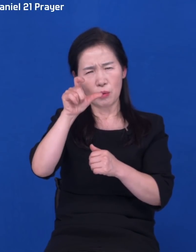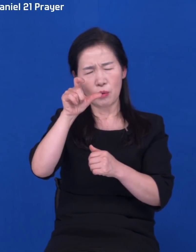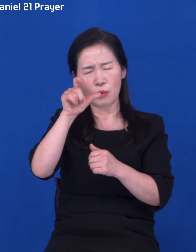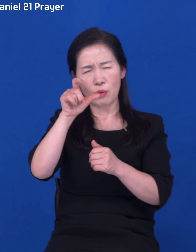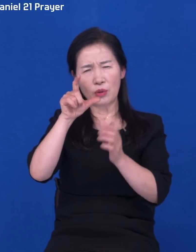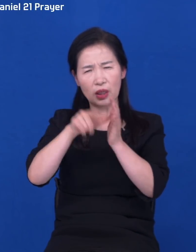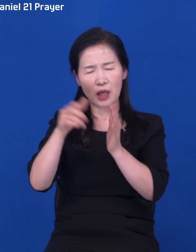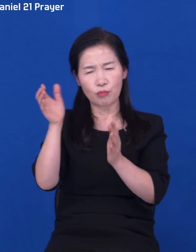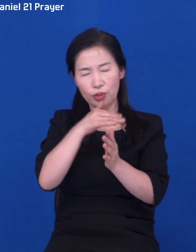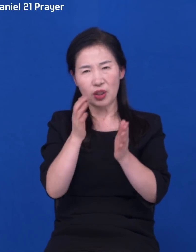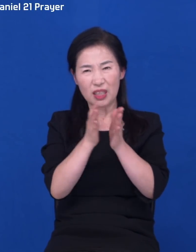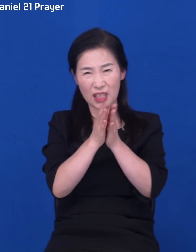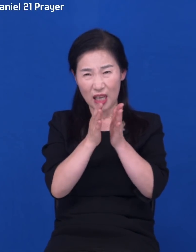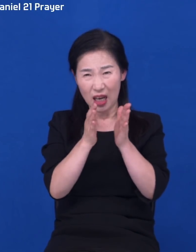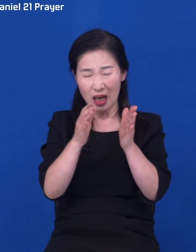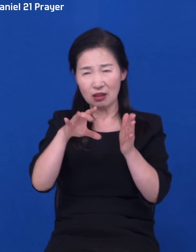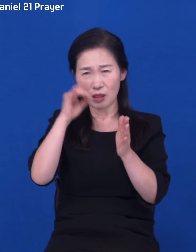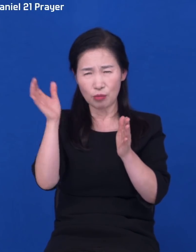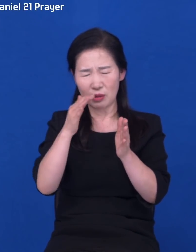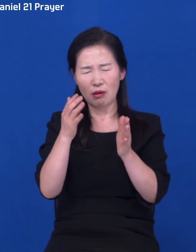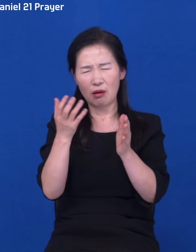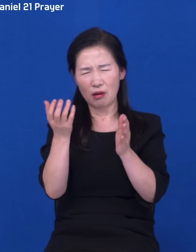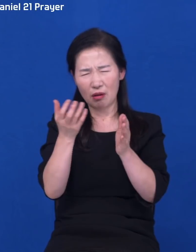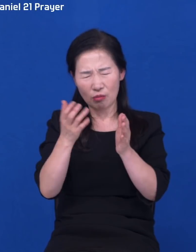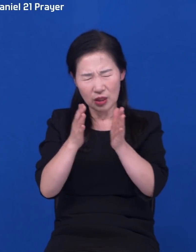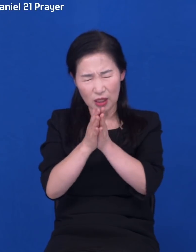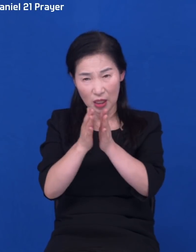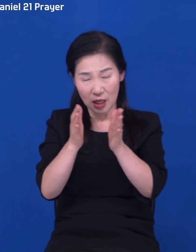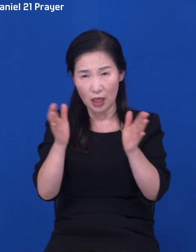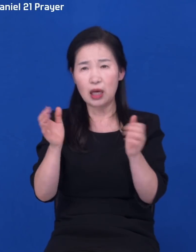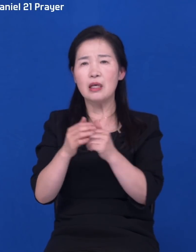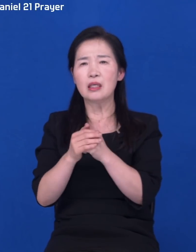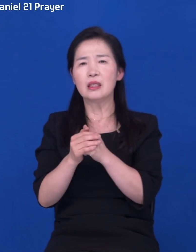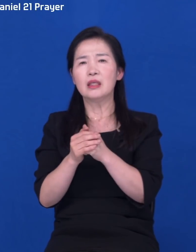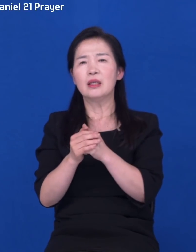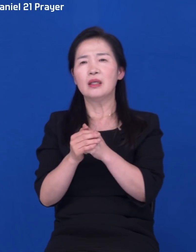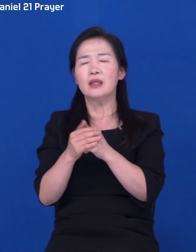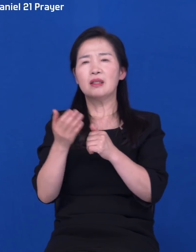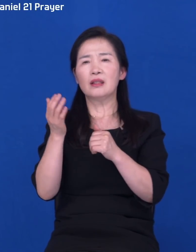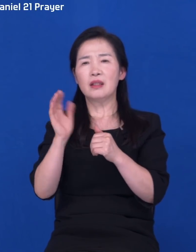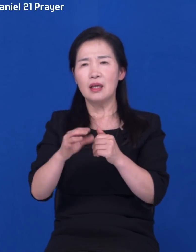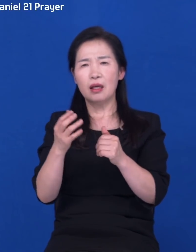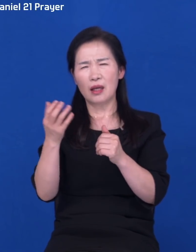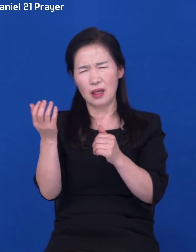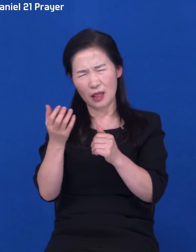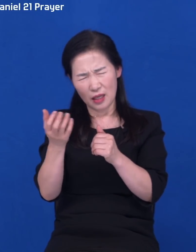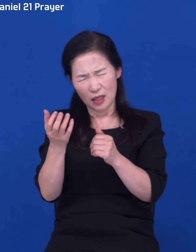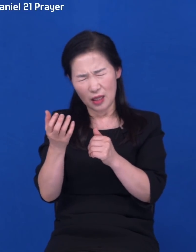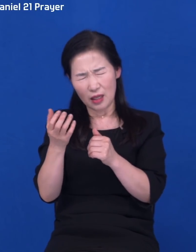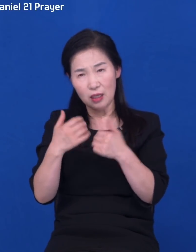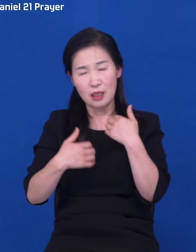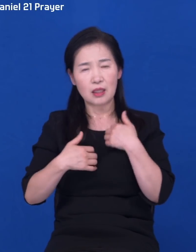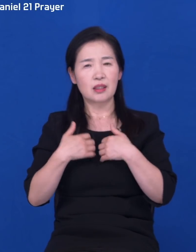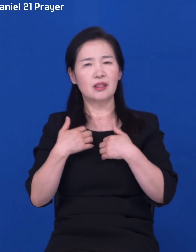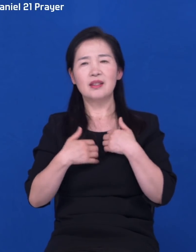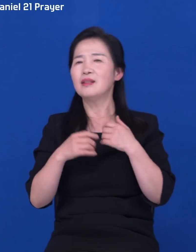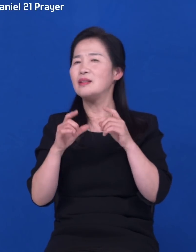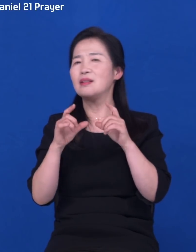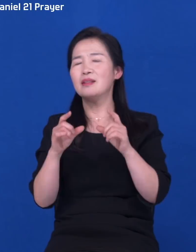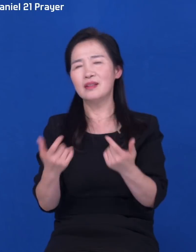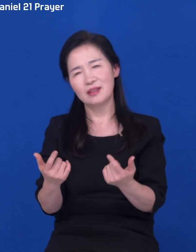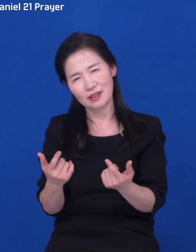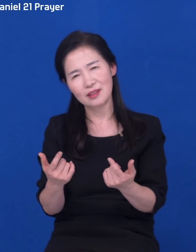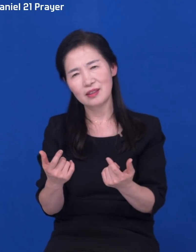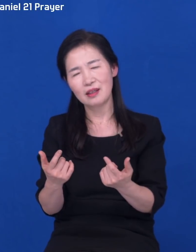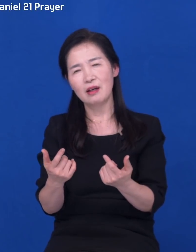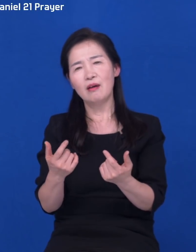실은 암 통증을 처음 만났을 때 제가 또 기쁘지도 않을 뿐 아니라 완전히 공포에